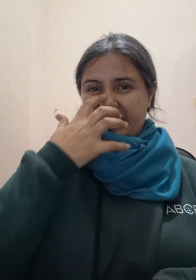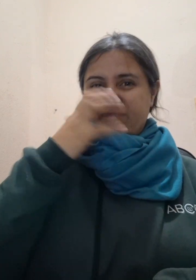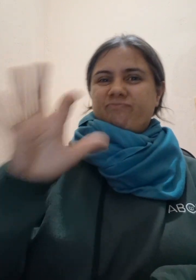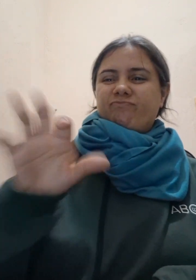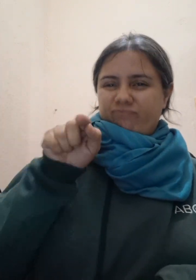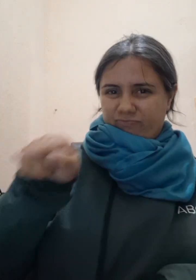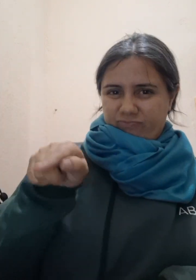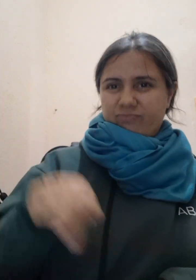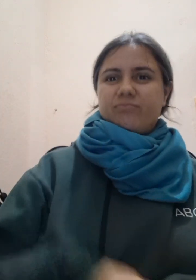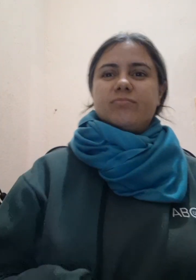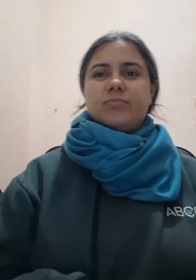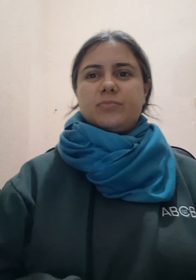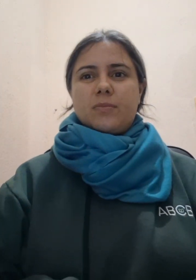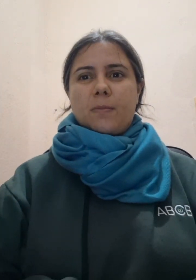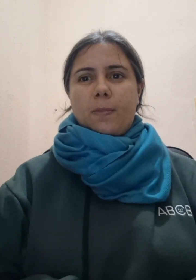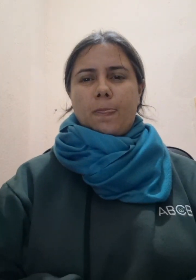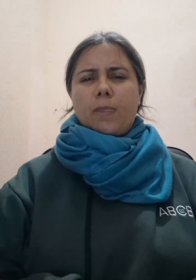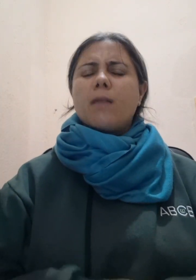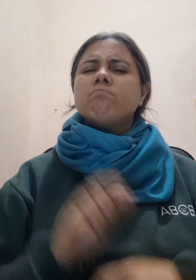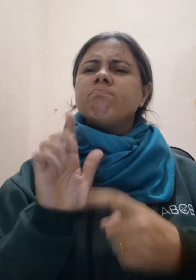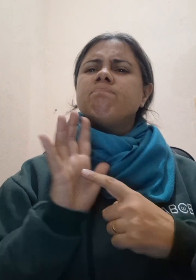sofresse. Ele acusou Jó,